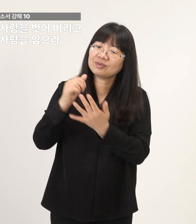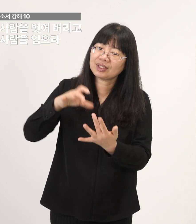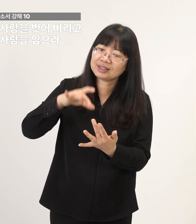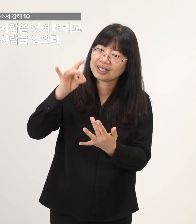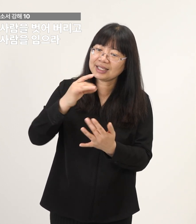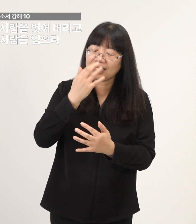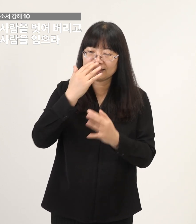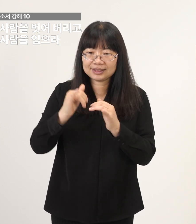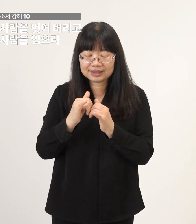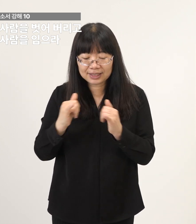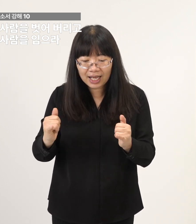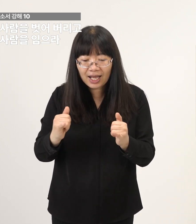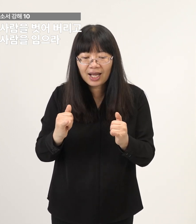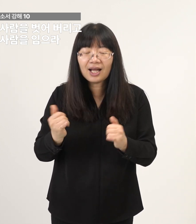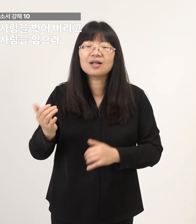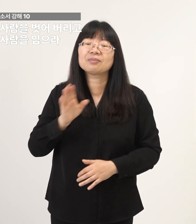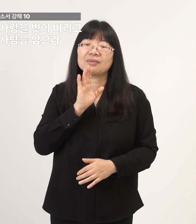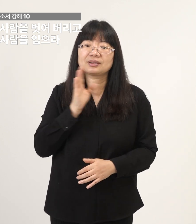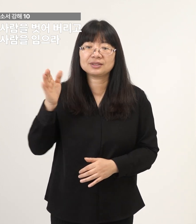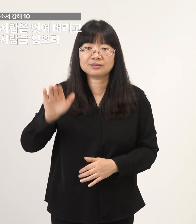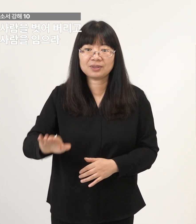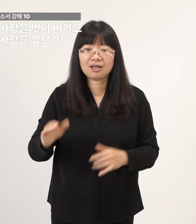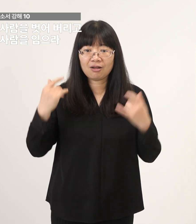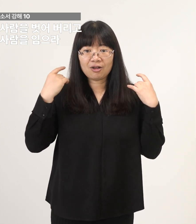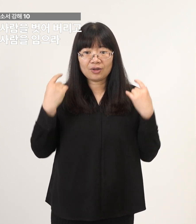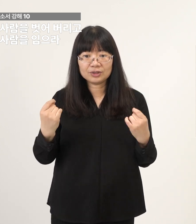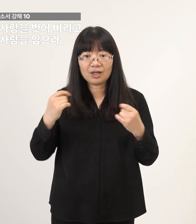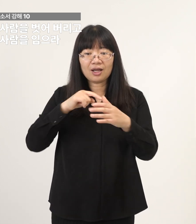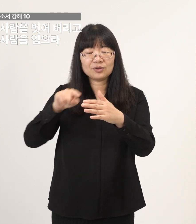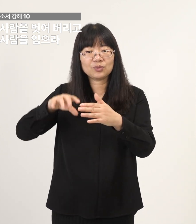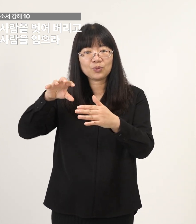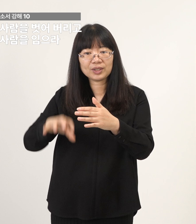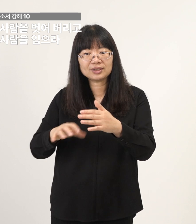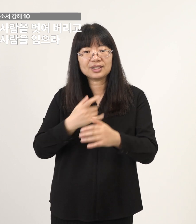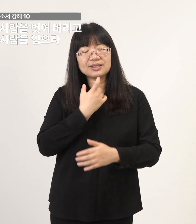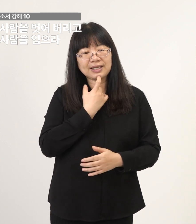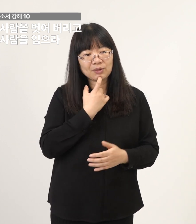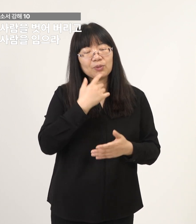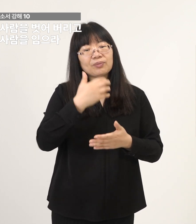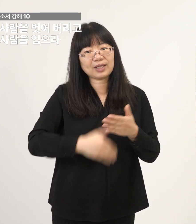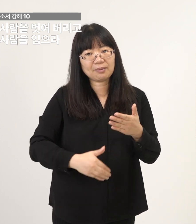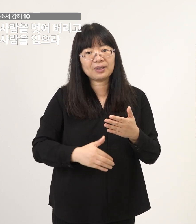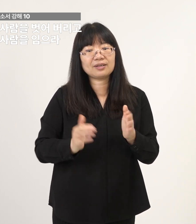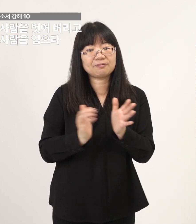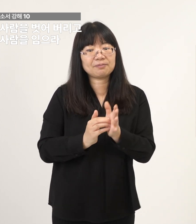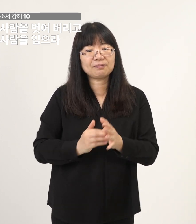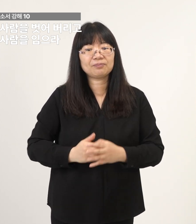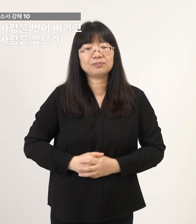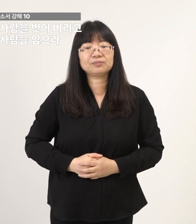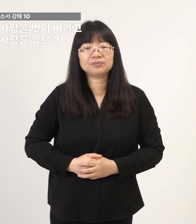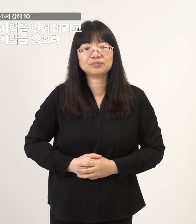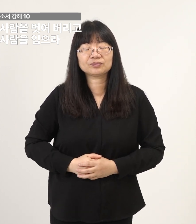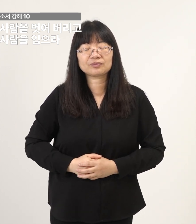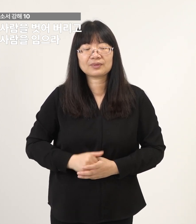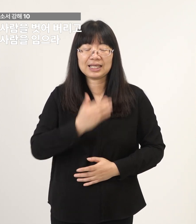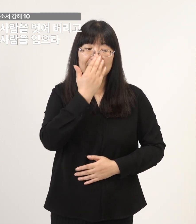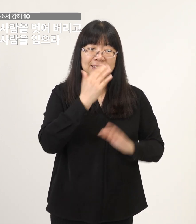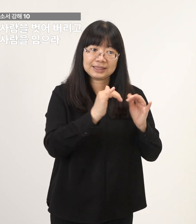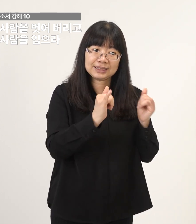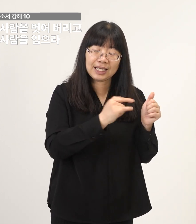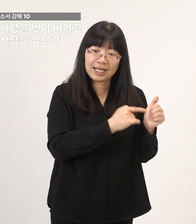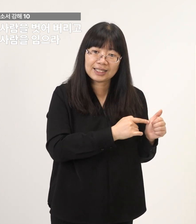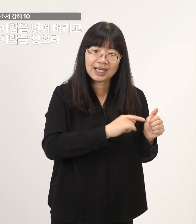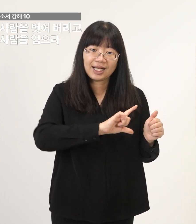택한 이스라엘이었지만 여전히 그 속에는 야곱이 남아있단 말이에요. 그래서